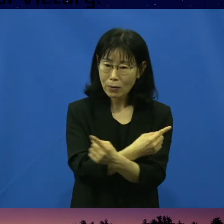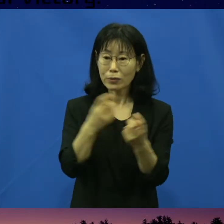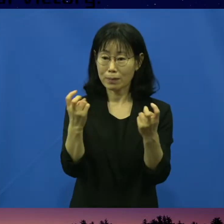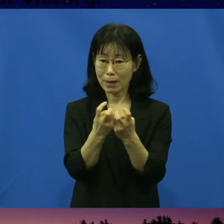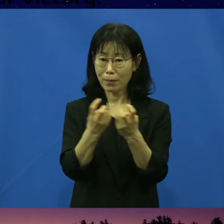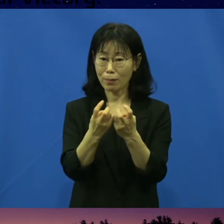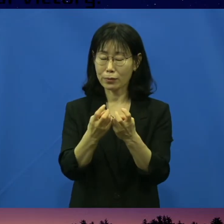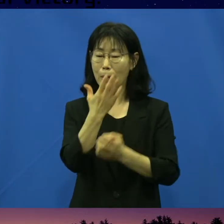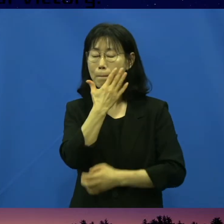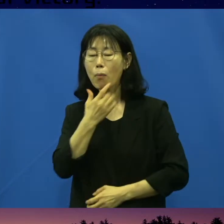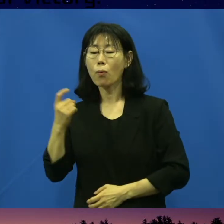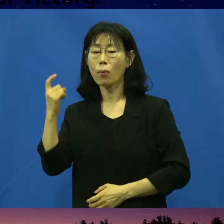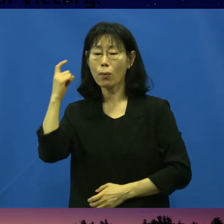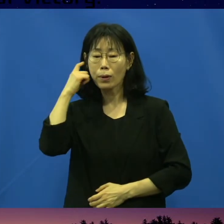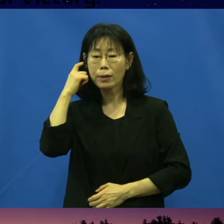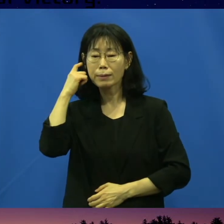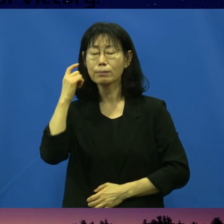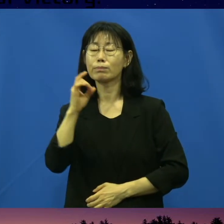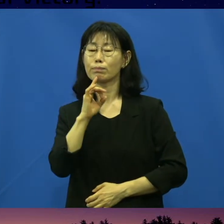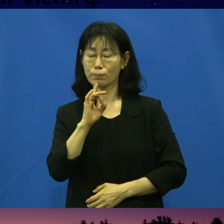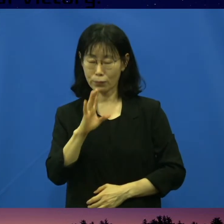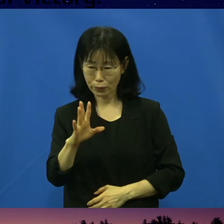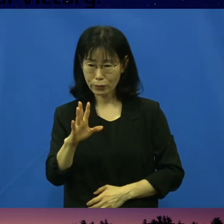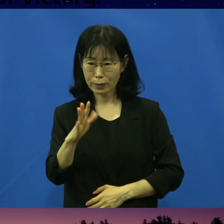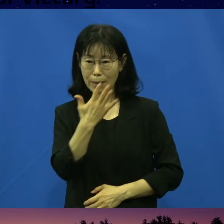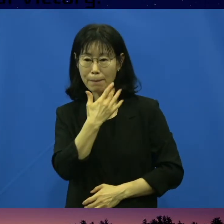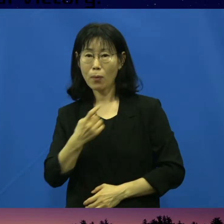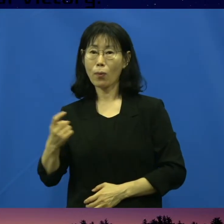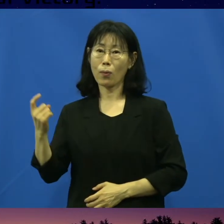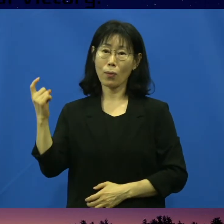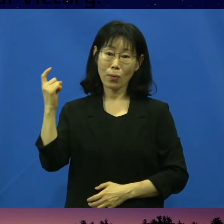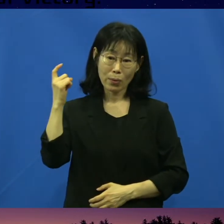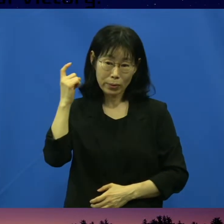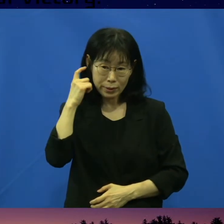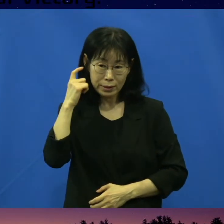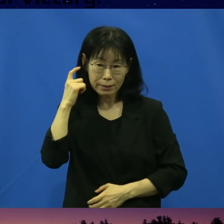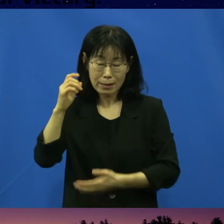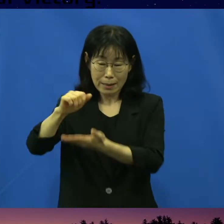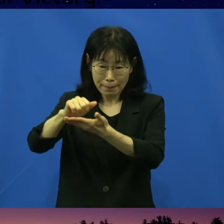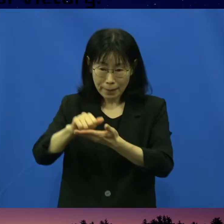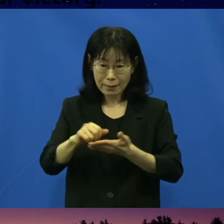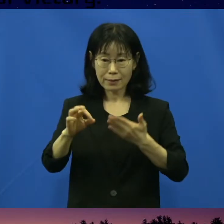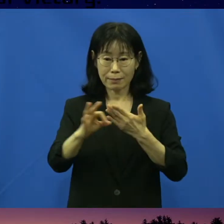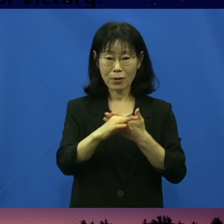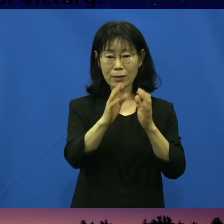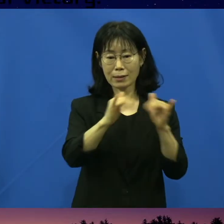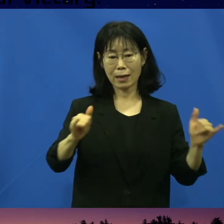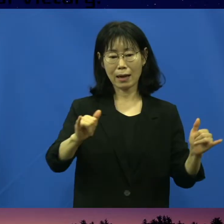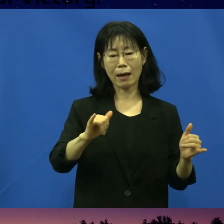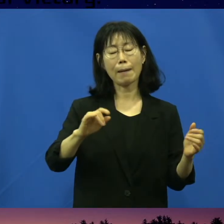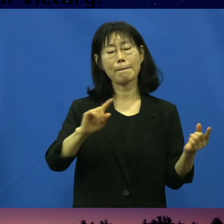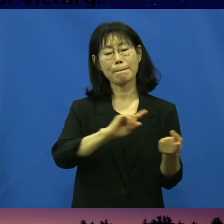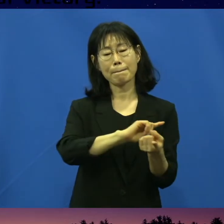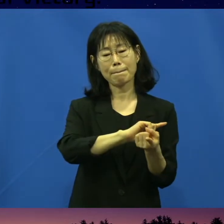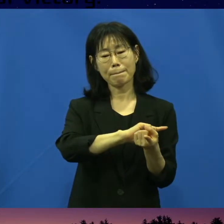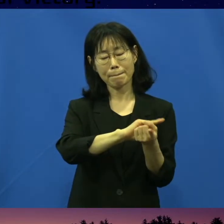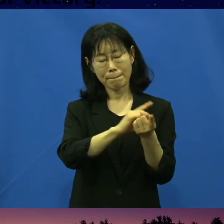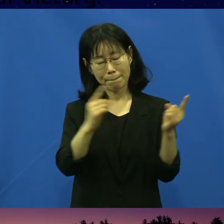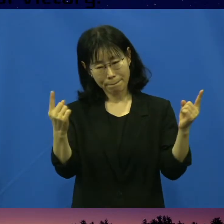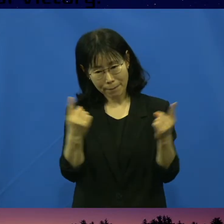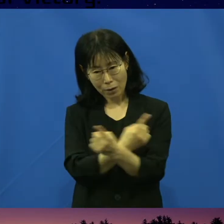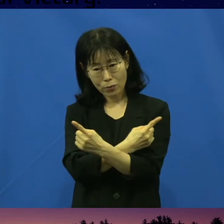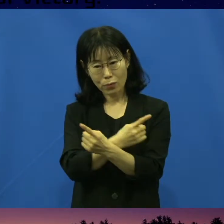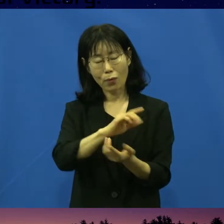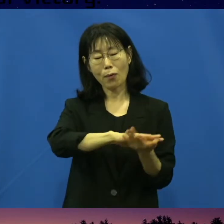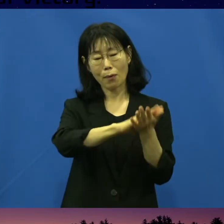조직과 시스템이 세상을 바꾸지 않아요. 복음이 그 사람에게 들어가고 그 사람을 변화시키고 변화된 그 사람이